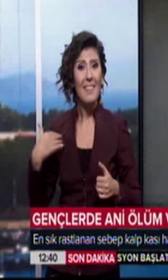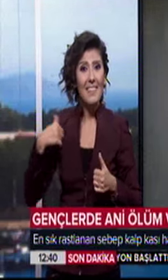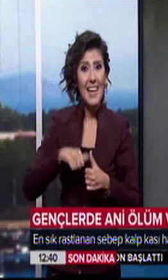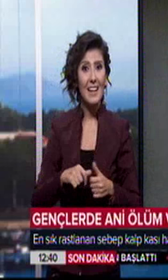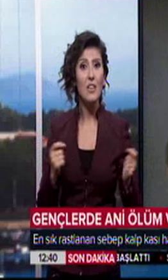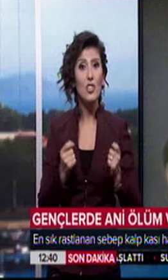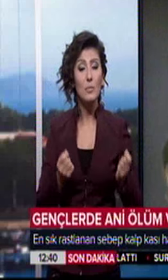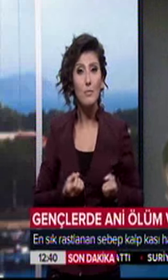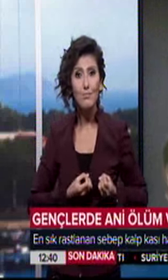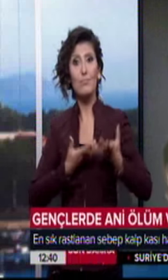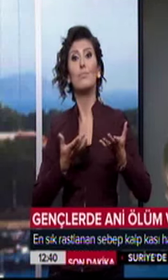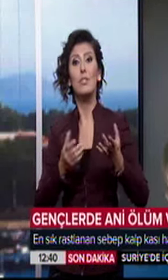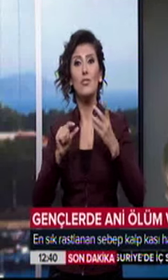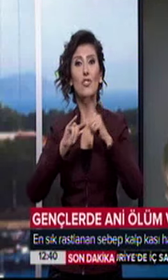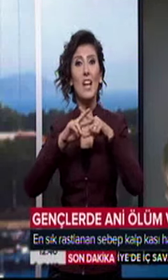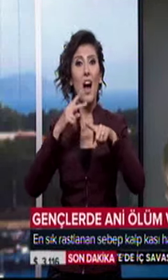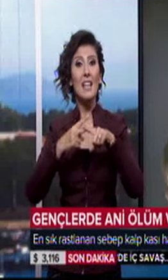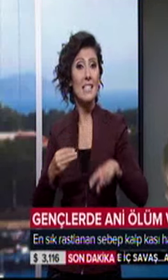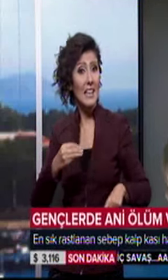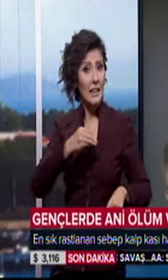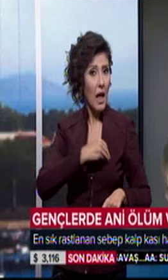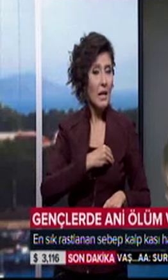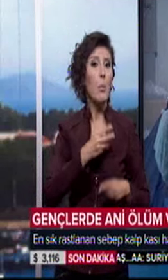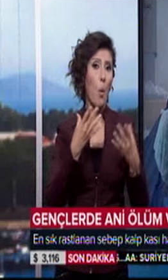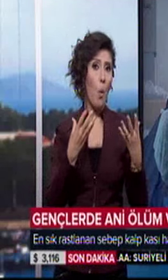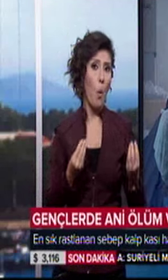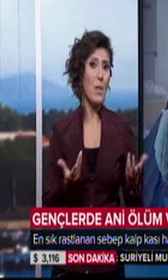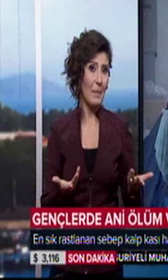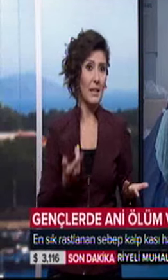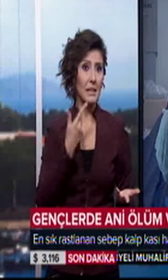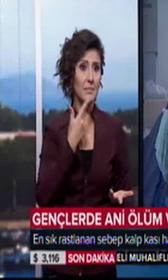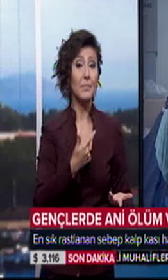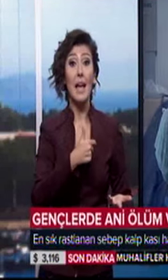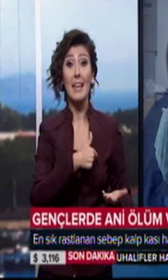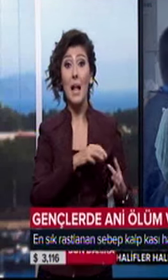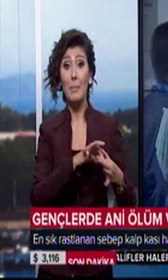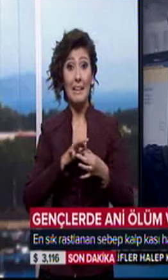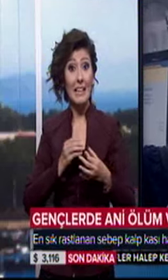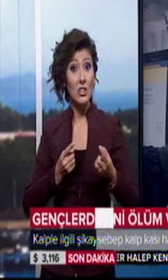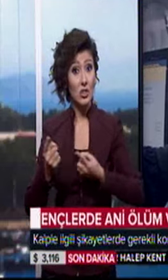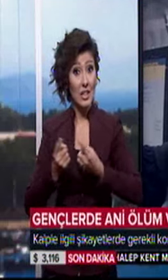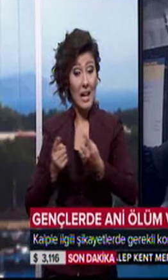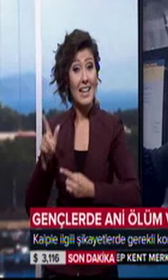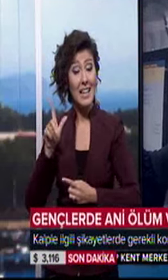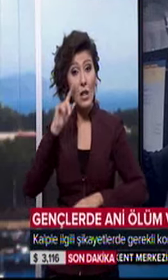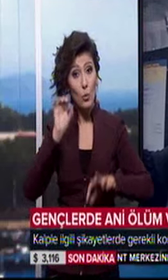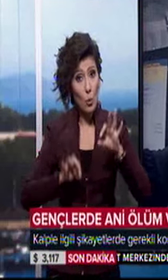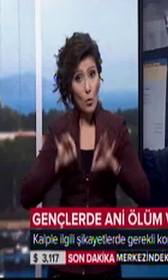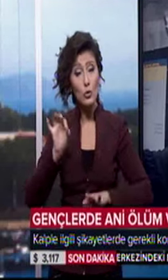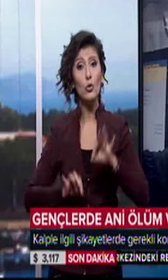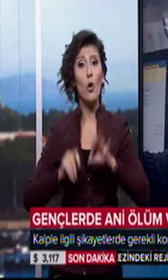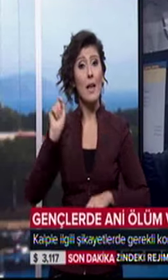çalışmasını sağlayan cihazlar takılarak bunun önüne geçilebilmektedir. Kalple ilgili şikayetlerde gerekli kontrol ve